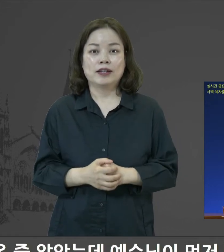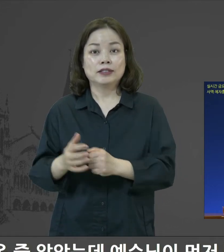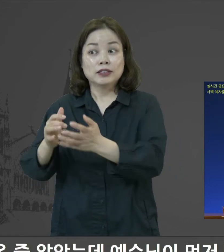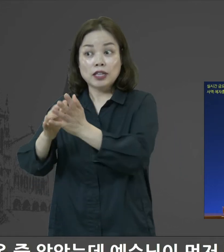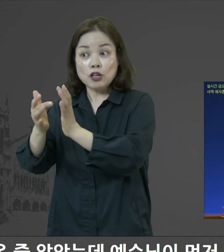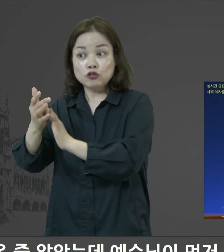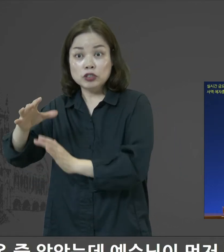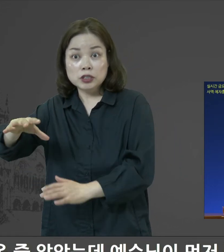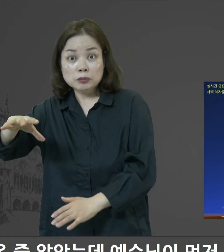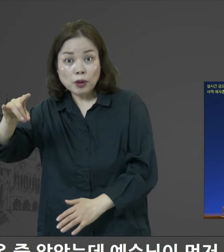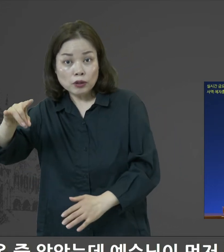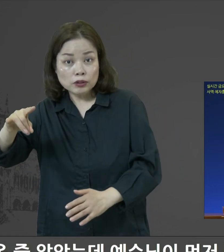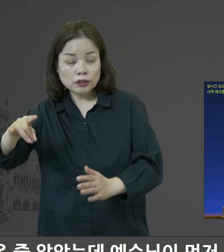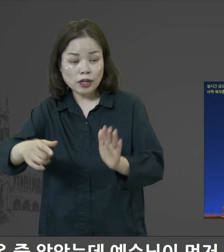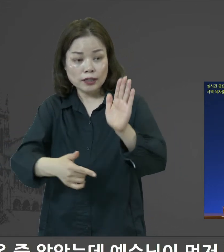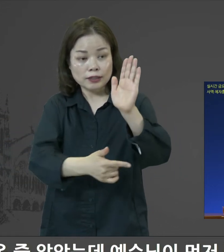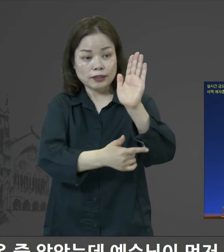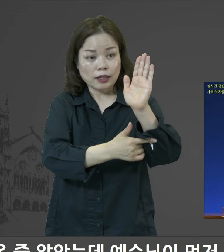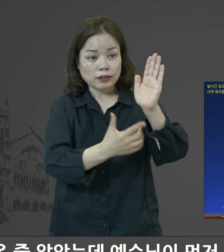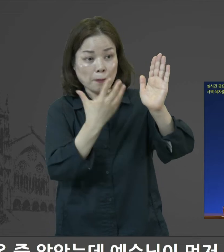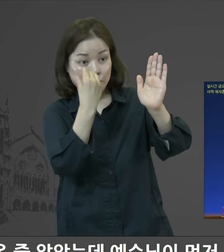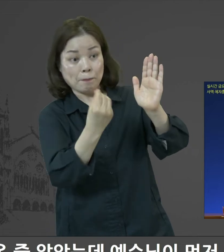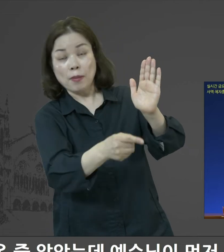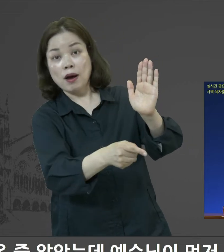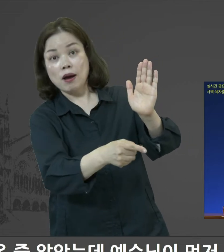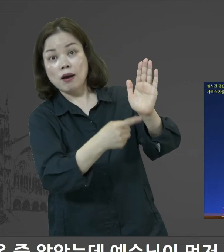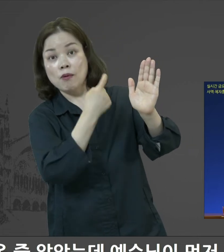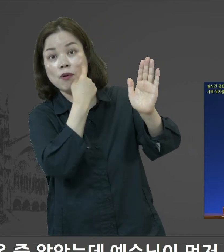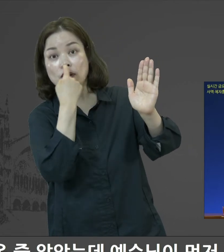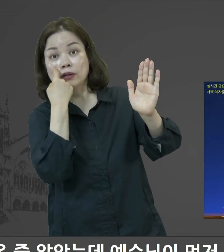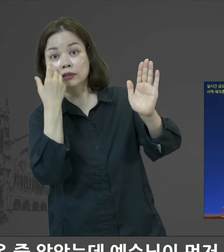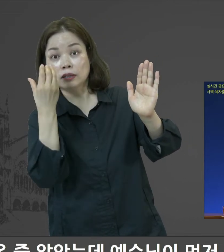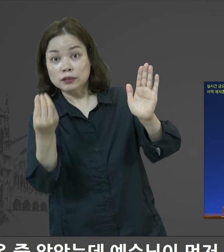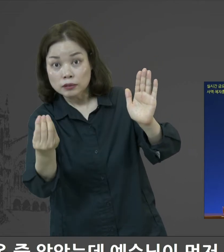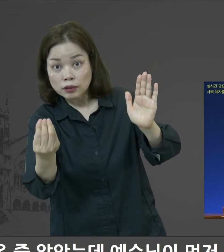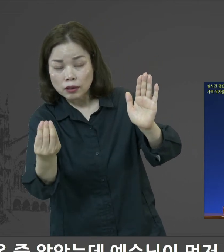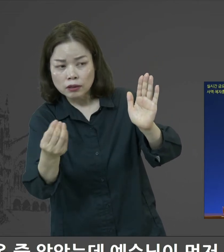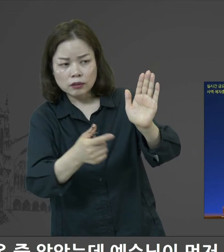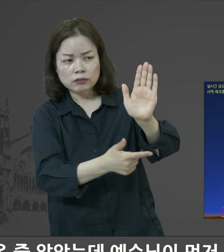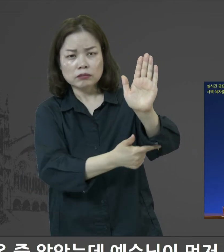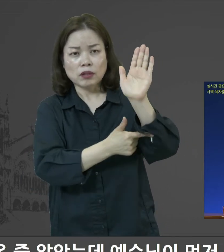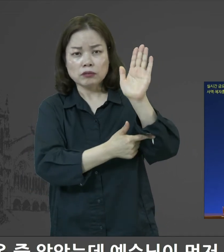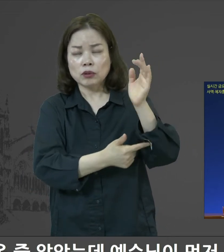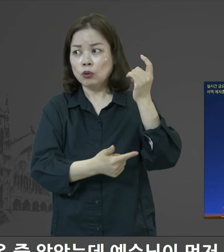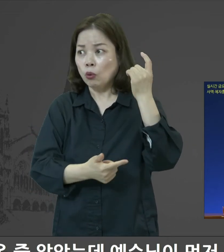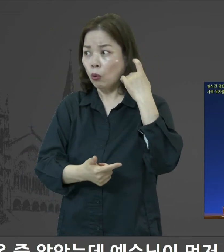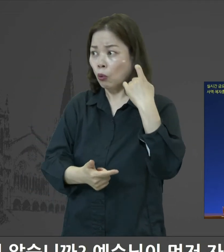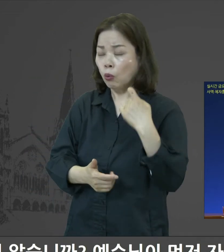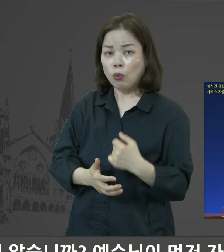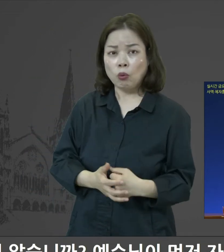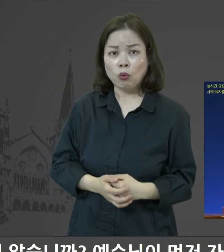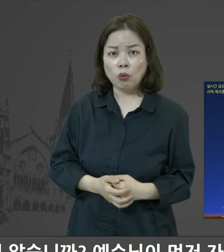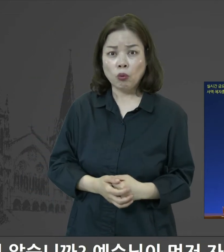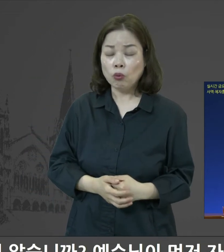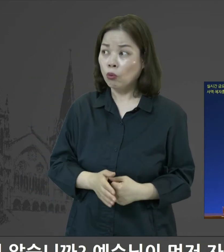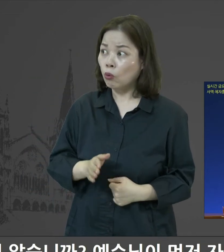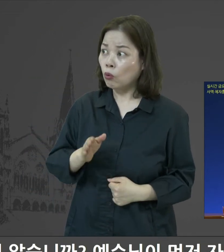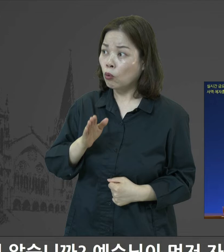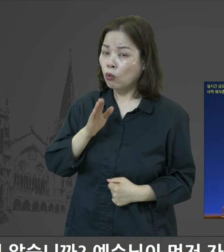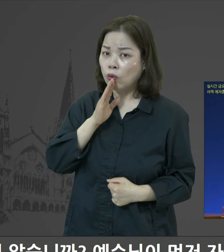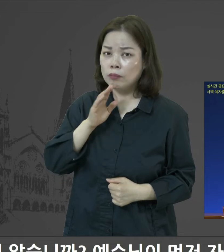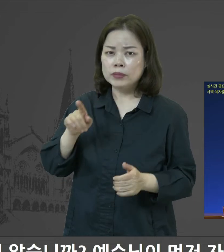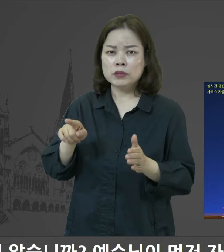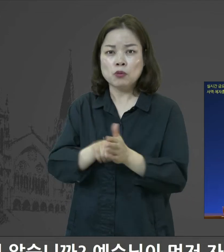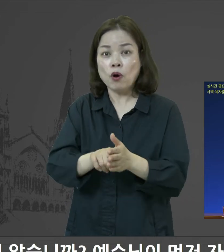예수님이 먼저 자기를 봤다 그러니까 그때 나다나엘이 그 얘기를 들으면서 이거 진짜 믿음이